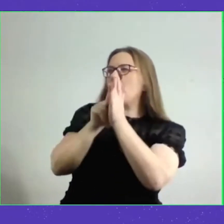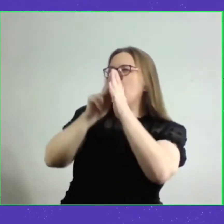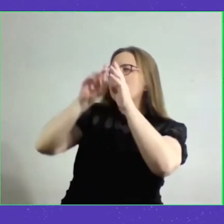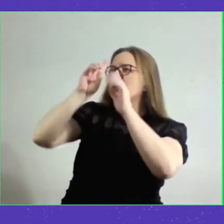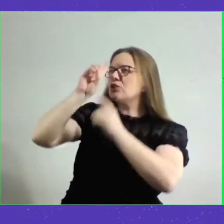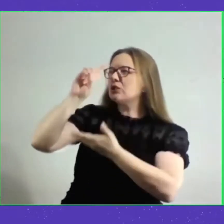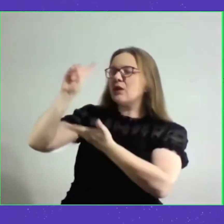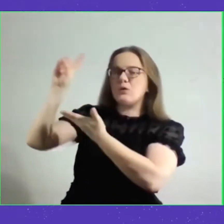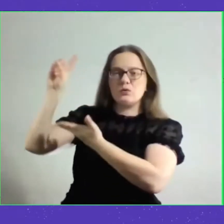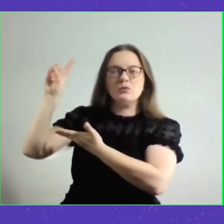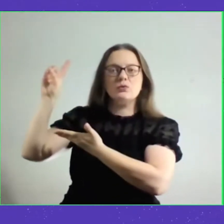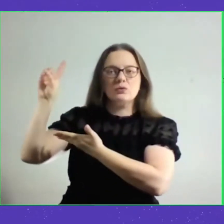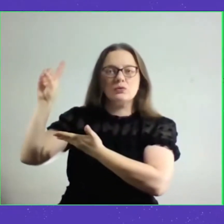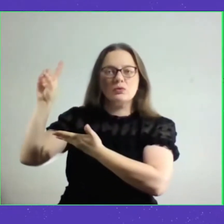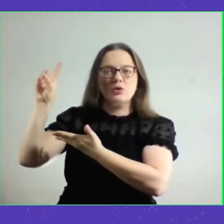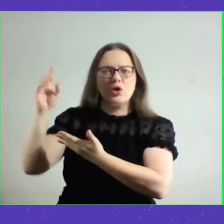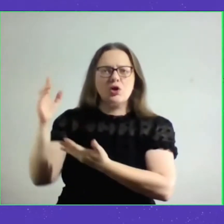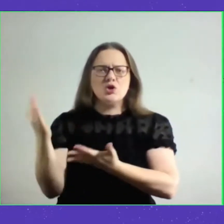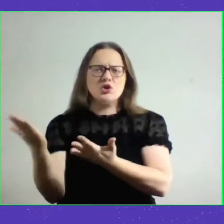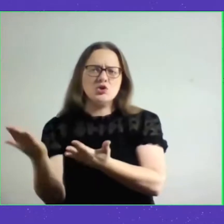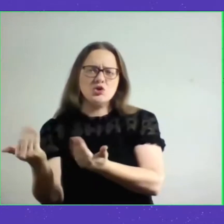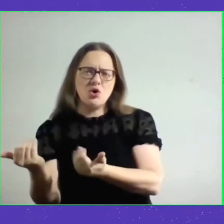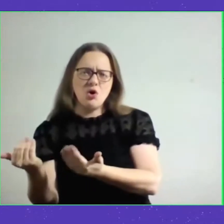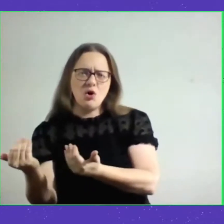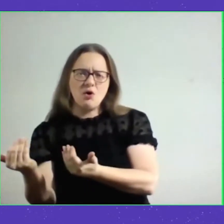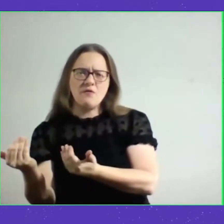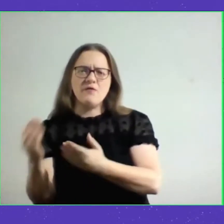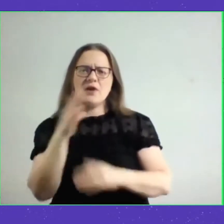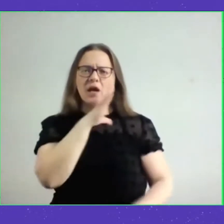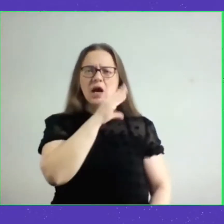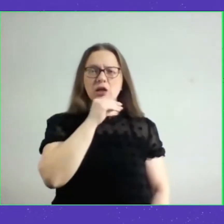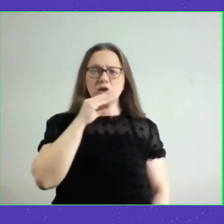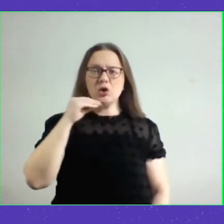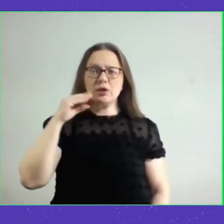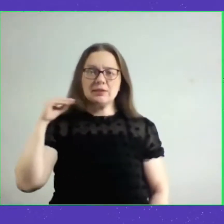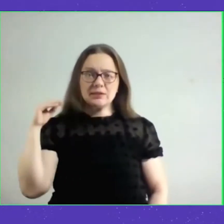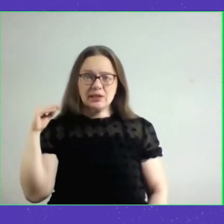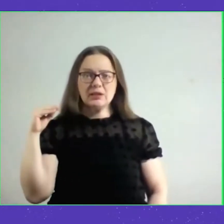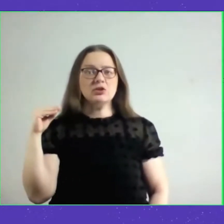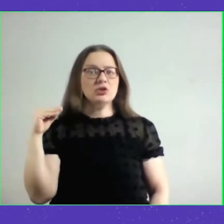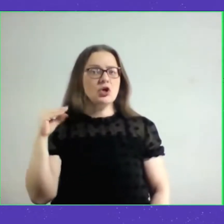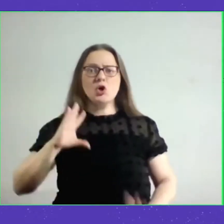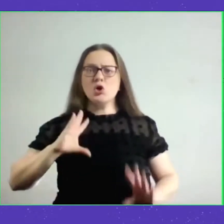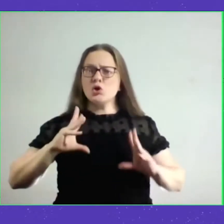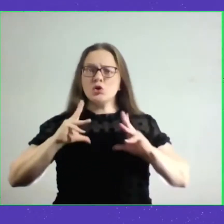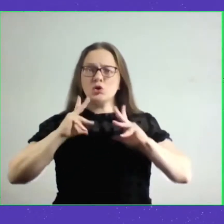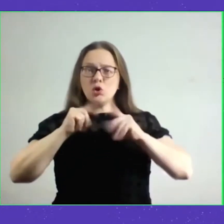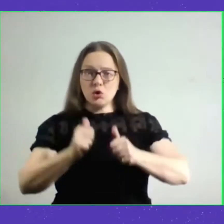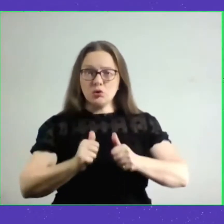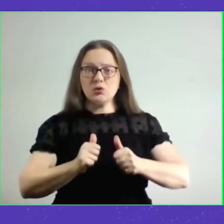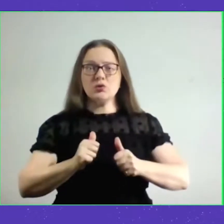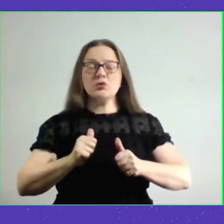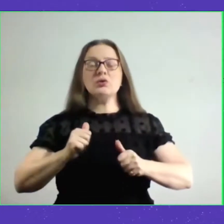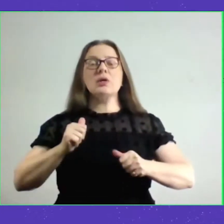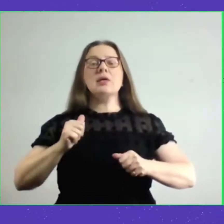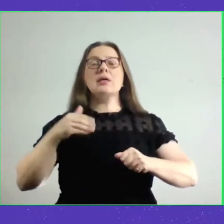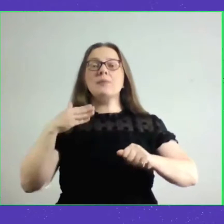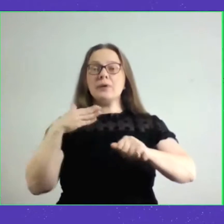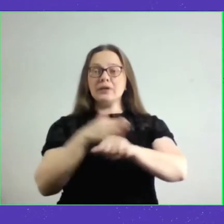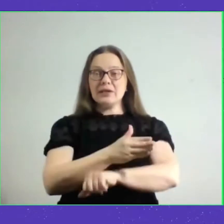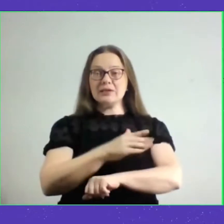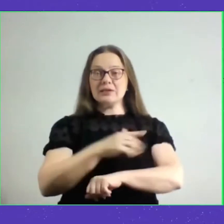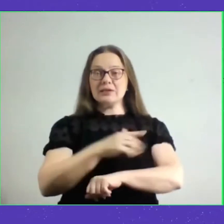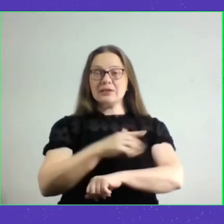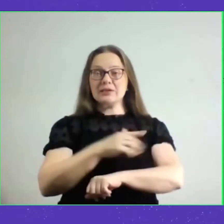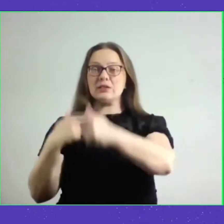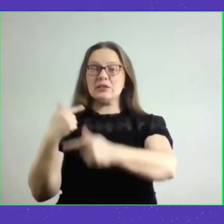santa, os adolescentes, mas também para nós da geração final. É a geração final, não tem mais nada depois dessa geração.